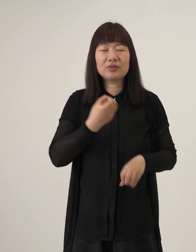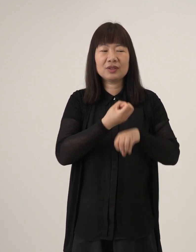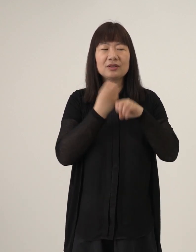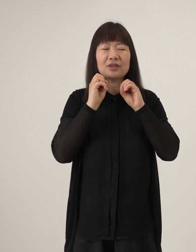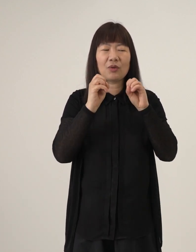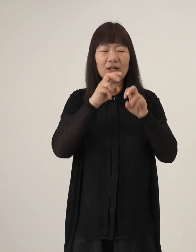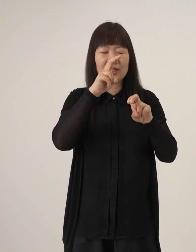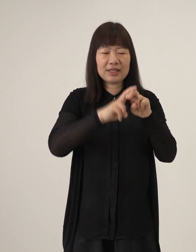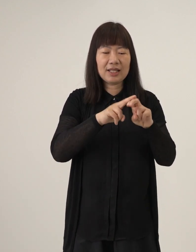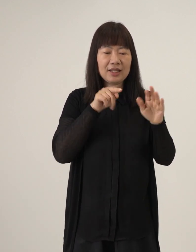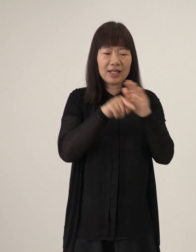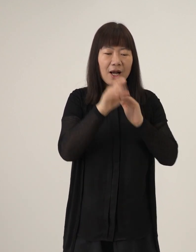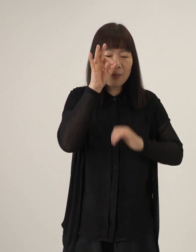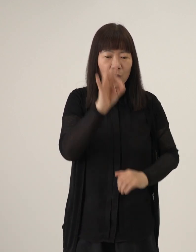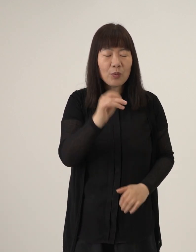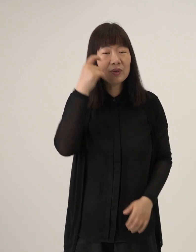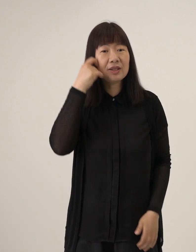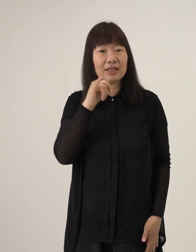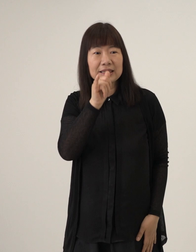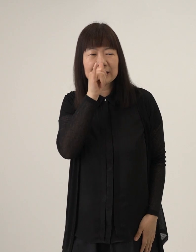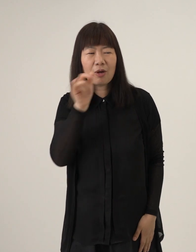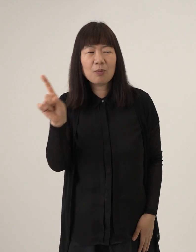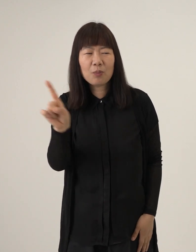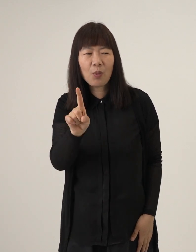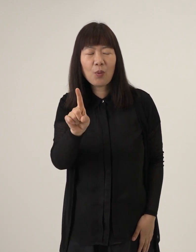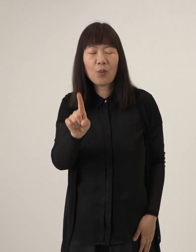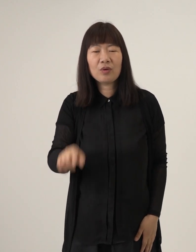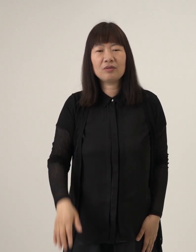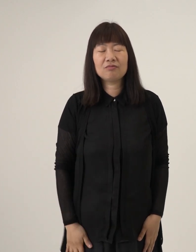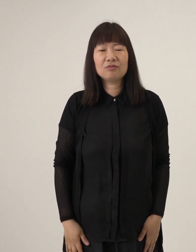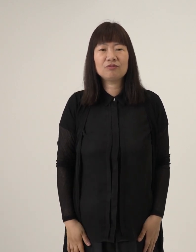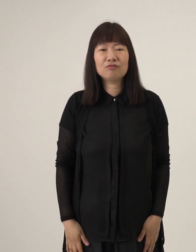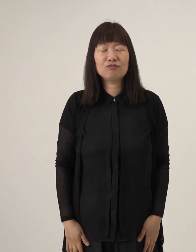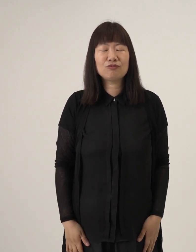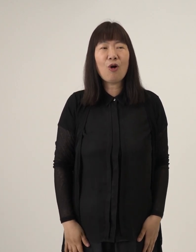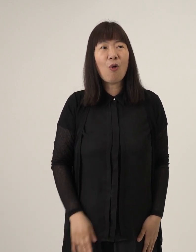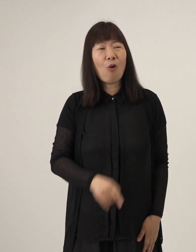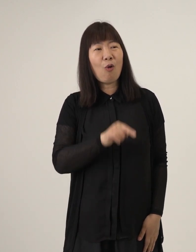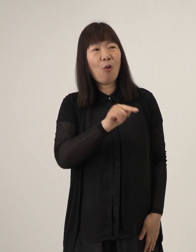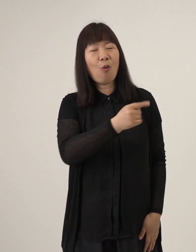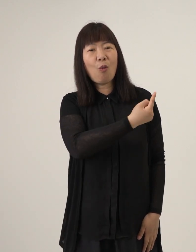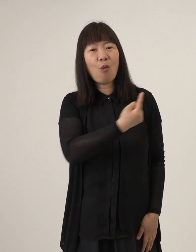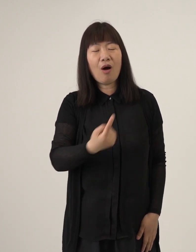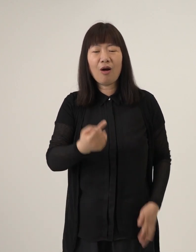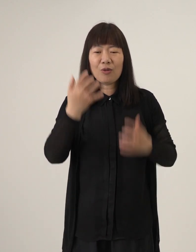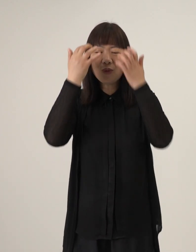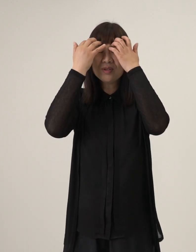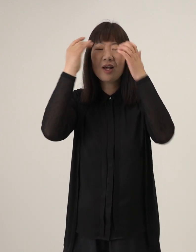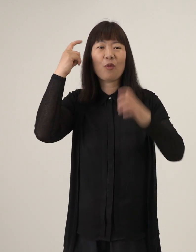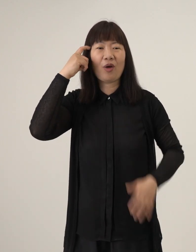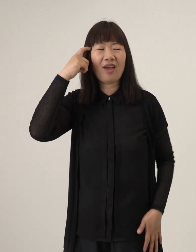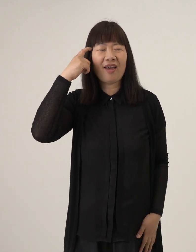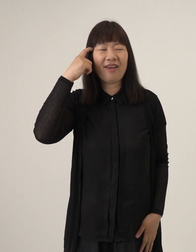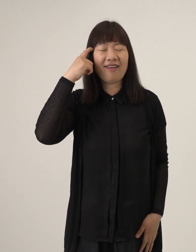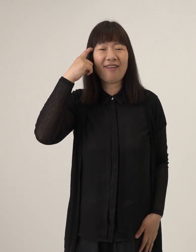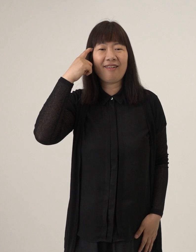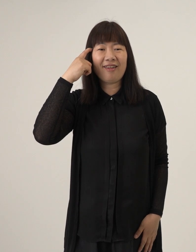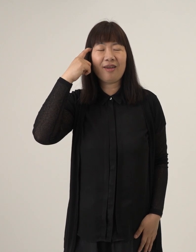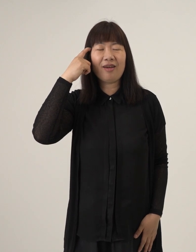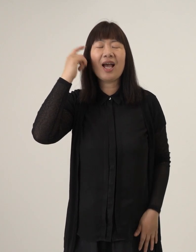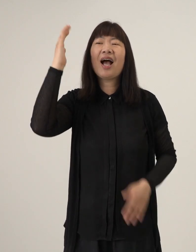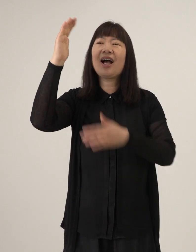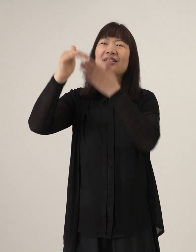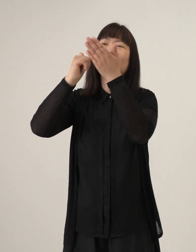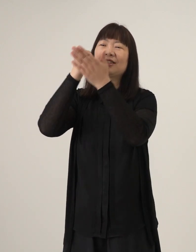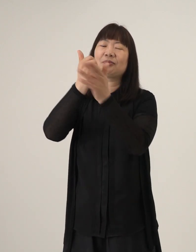여러분 느끼잖아요. 아, 이런 분이 왜 여기 와서 이 고생을 할까? 왜 그럴까요?